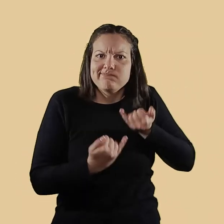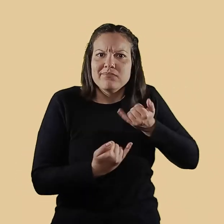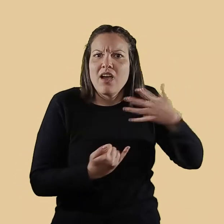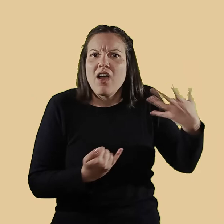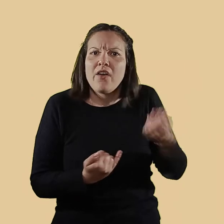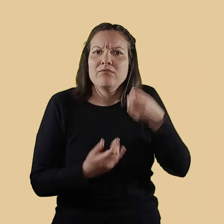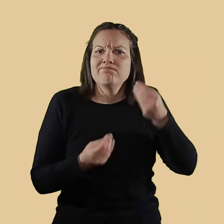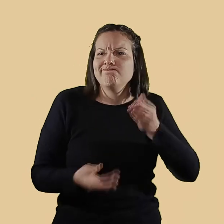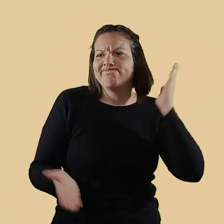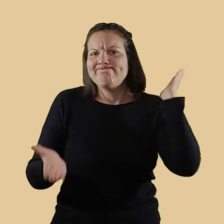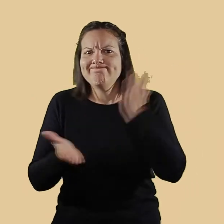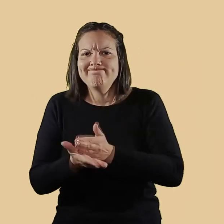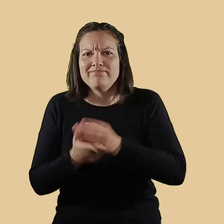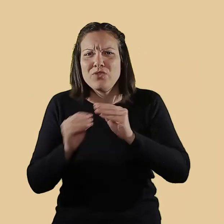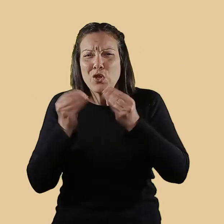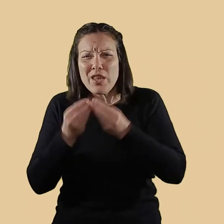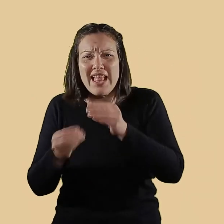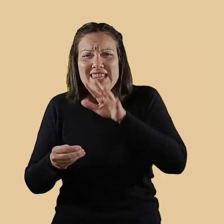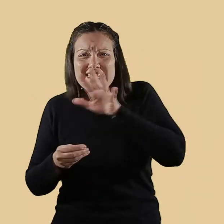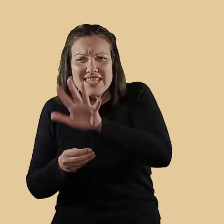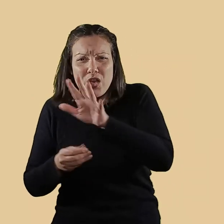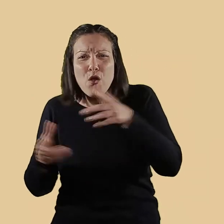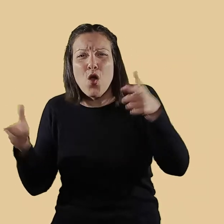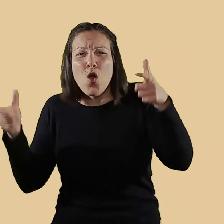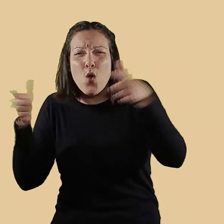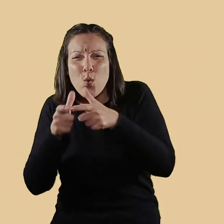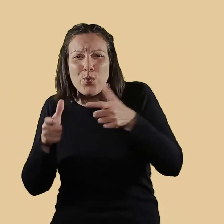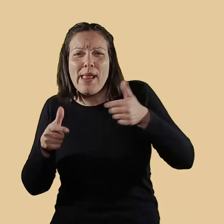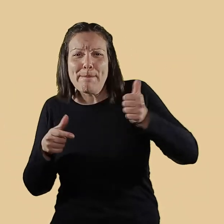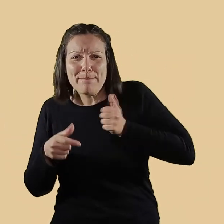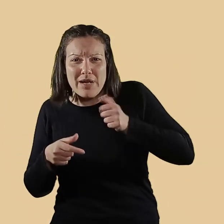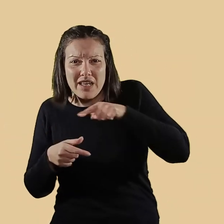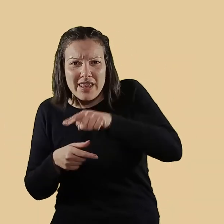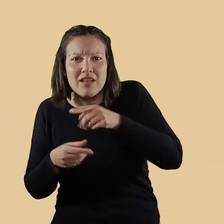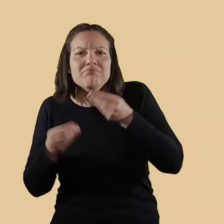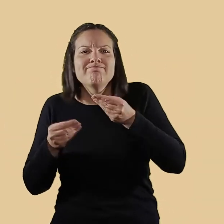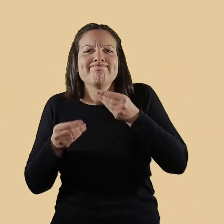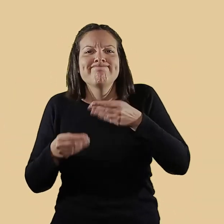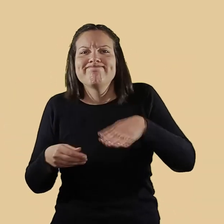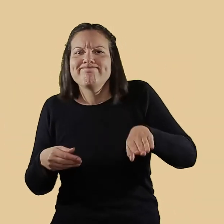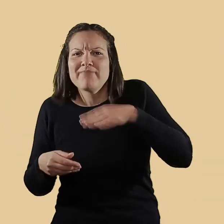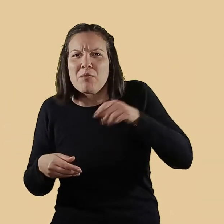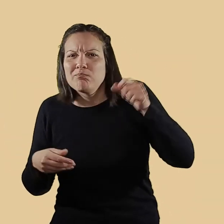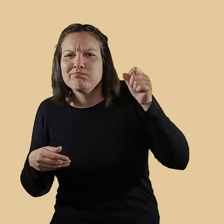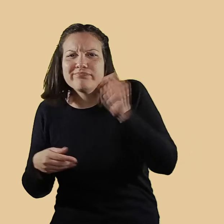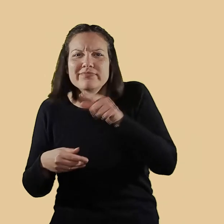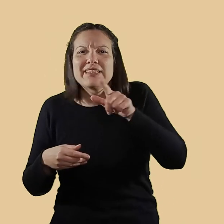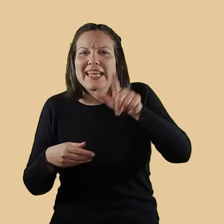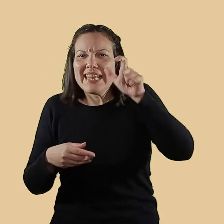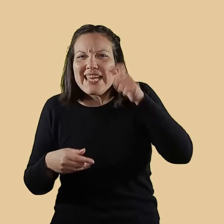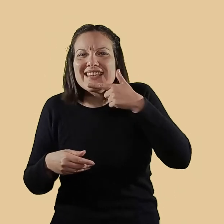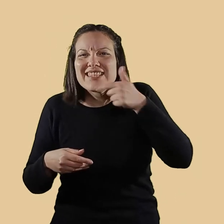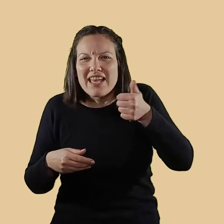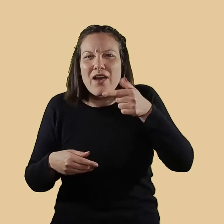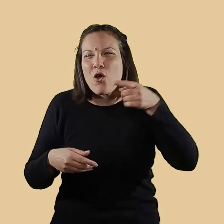de 5 miembros de las juntas militares por crímenes de lesa humanidad.